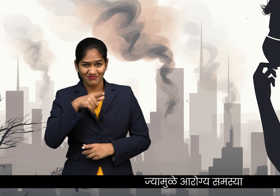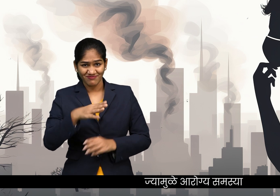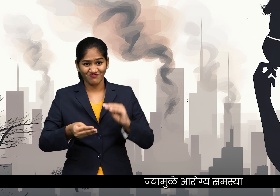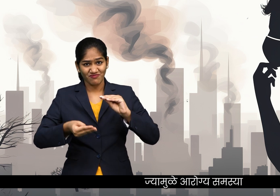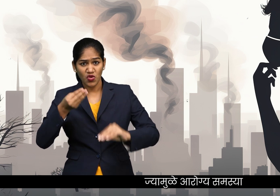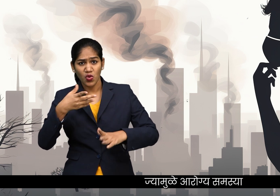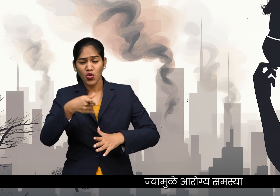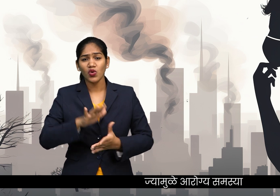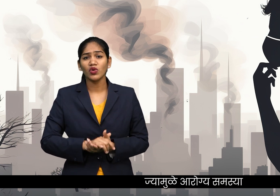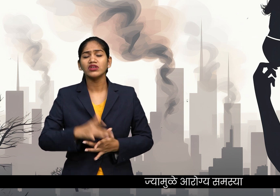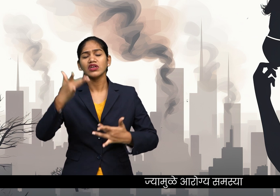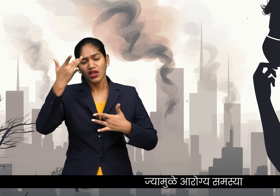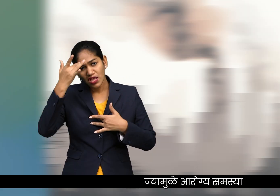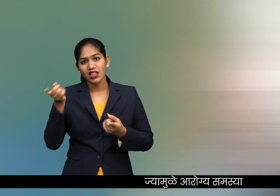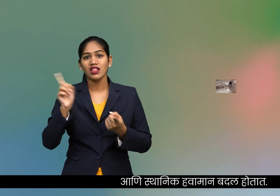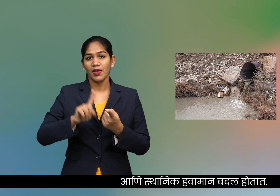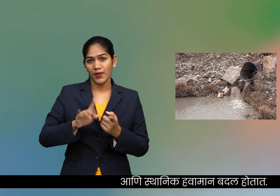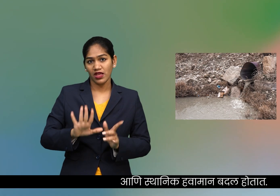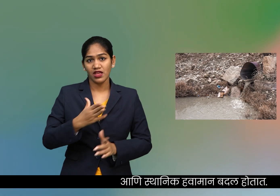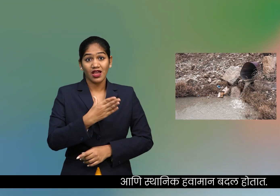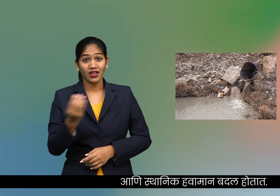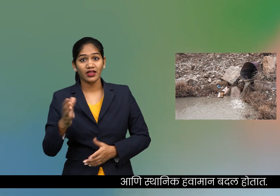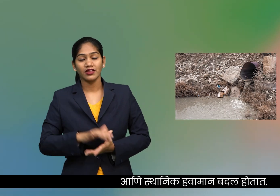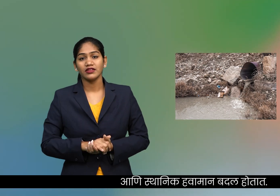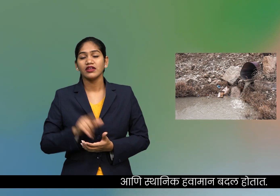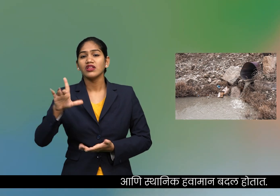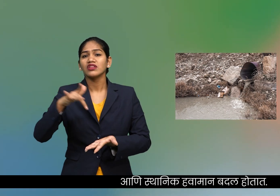ज्यामुळे आरोग्य समस्या आणि स्थानिक हवामान बदल होतात.